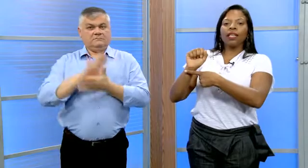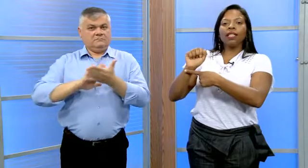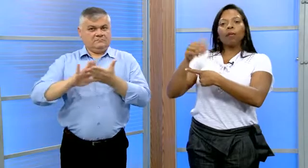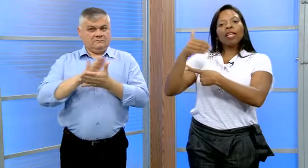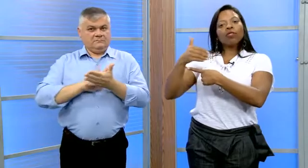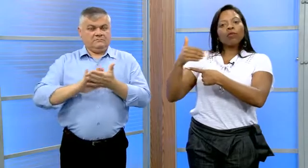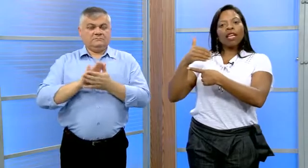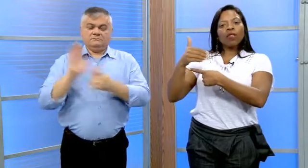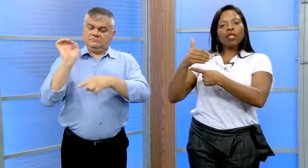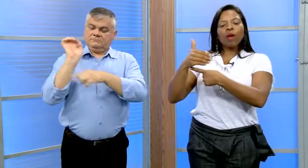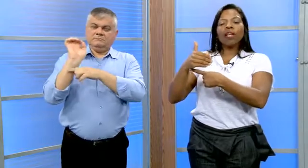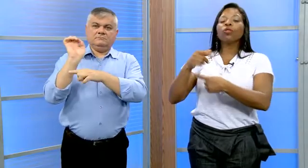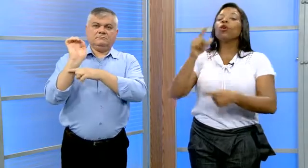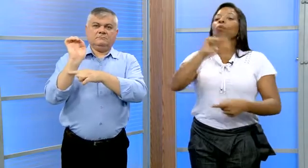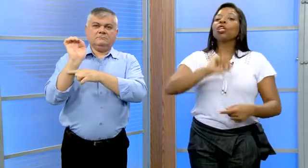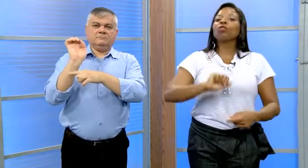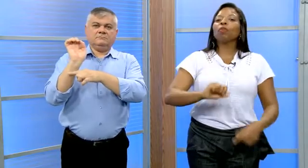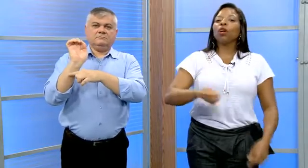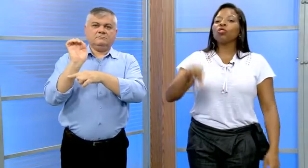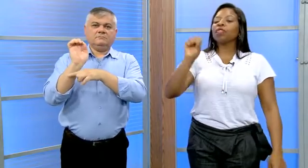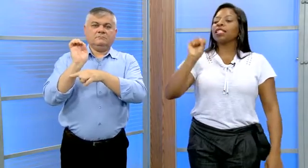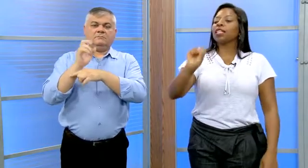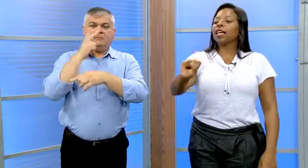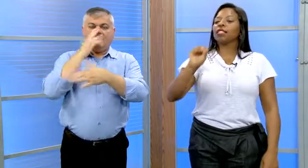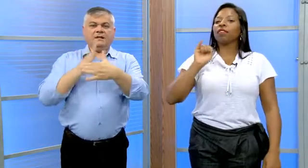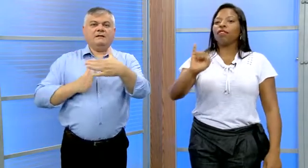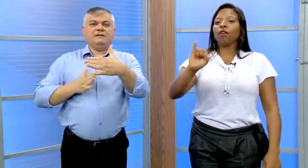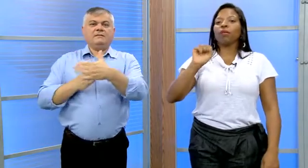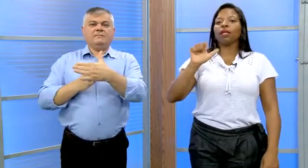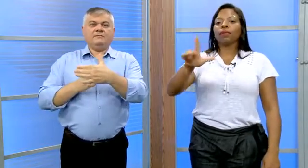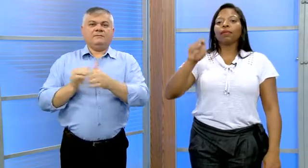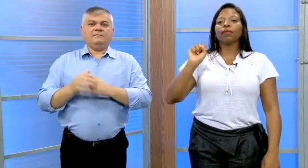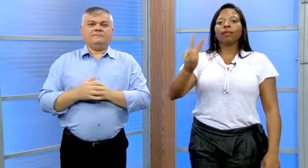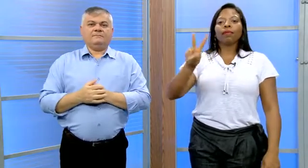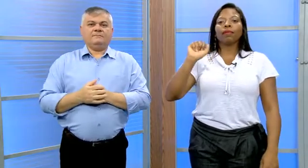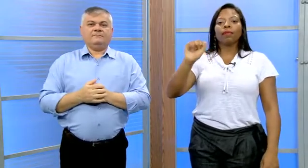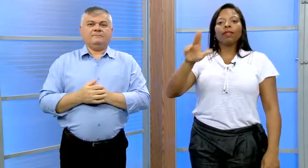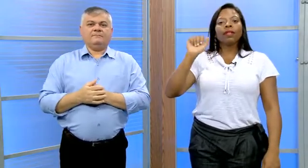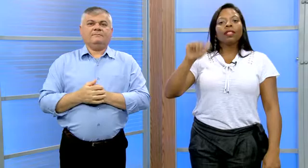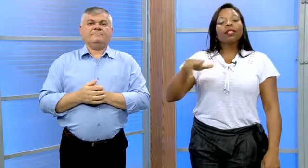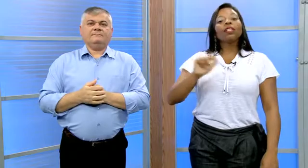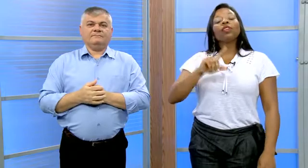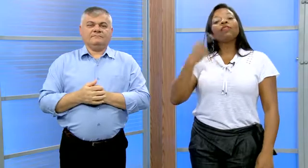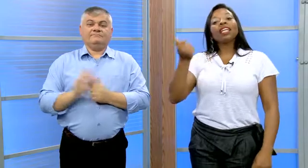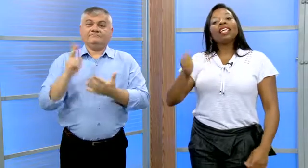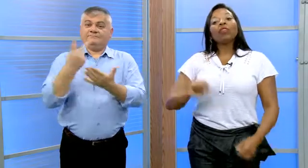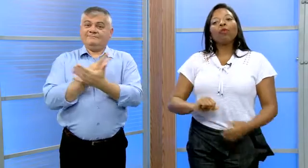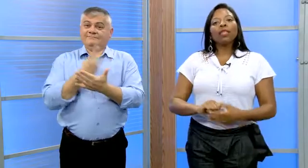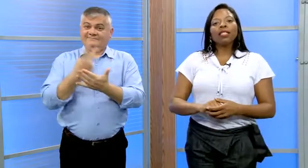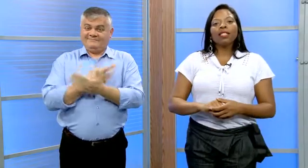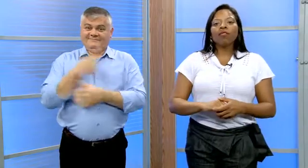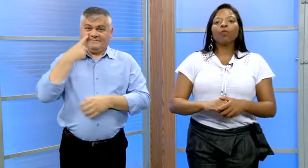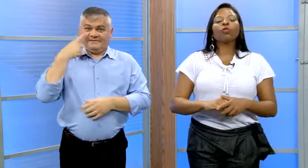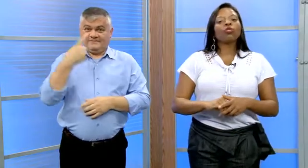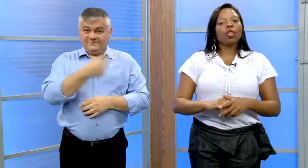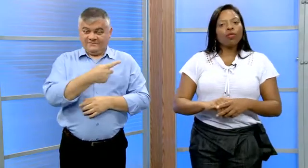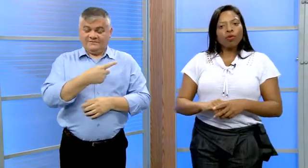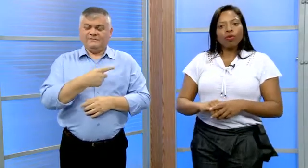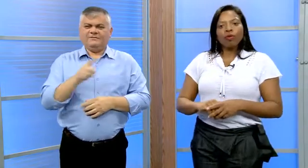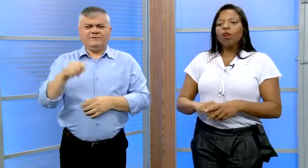linha para dominar o espaço, porque eu não posso fazer dessa forma. senão ele fica incompreensível para o sujeito surdo